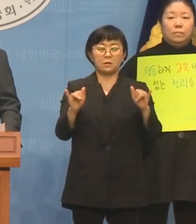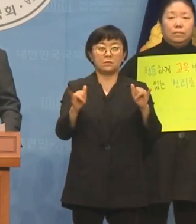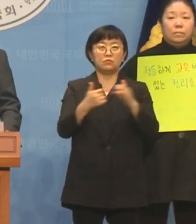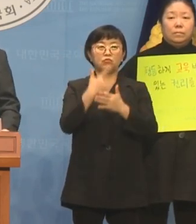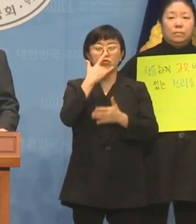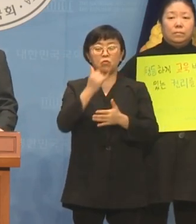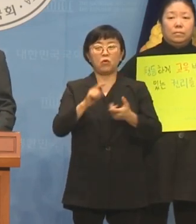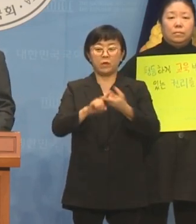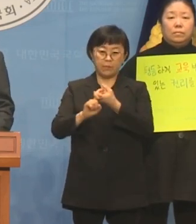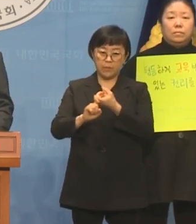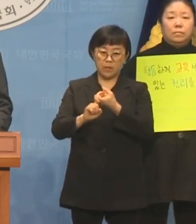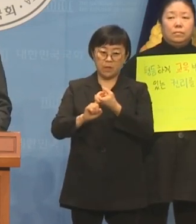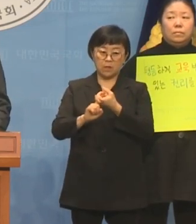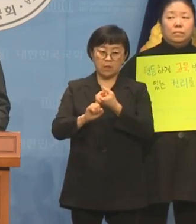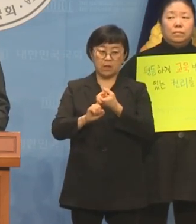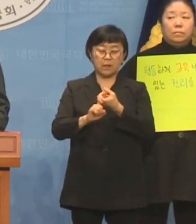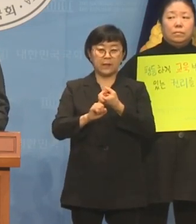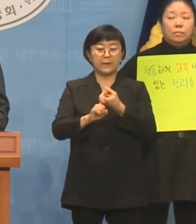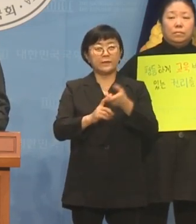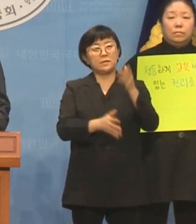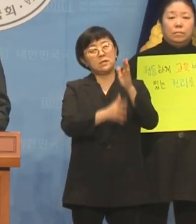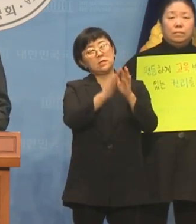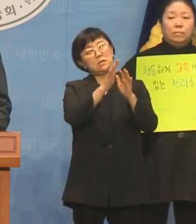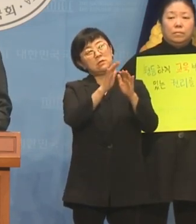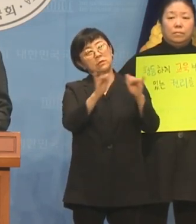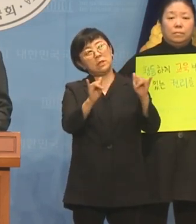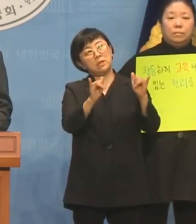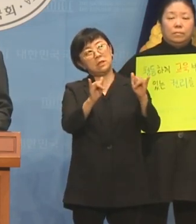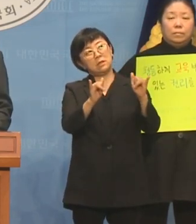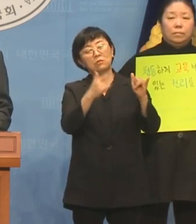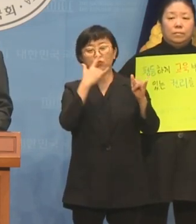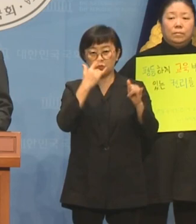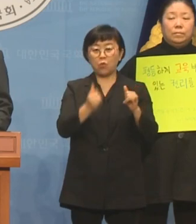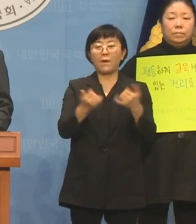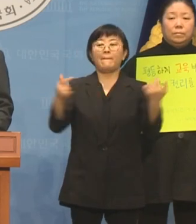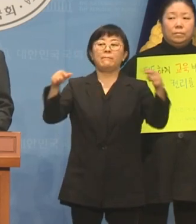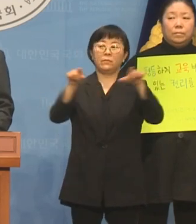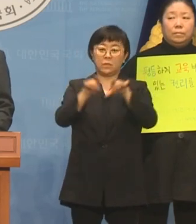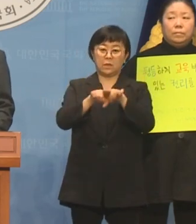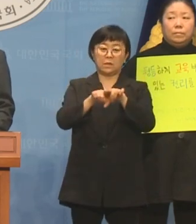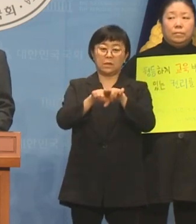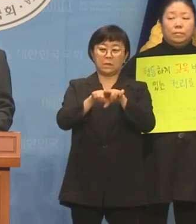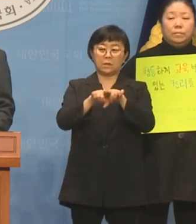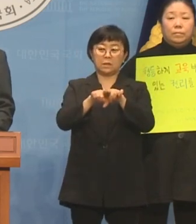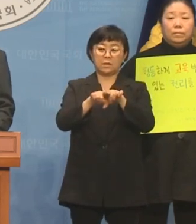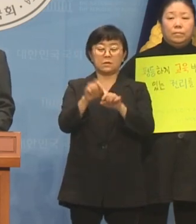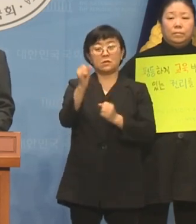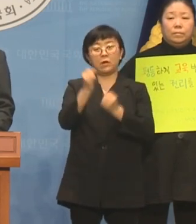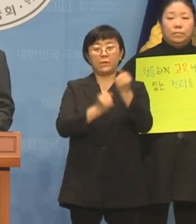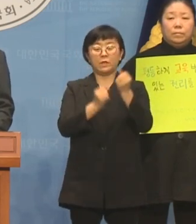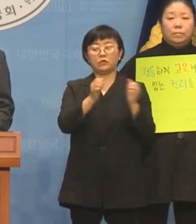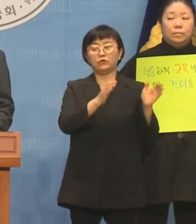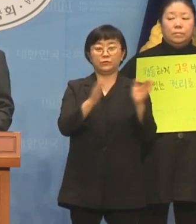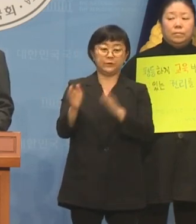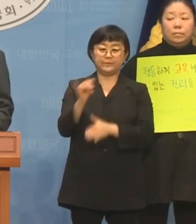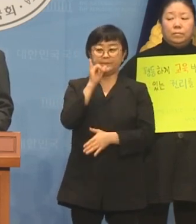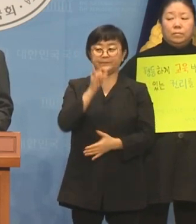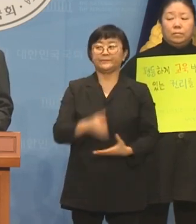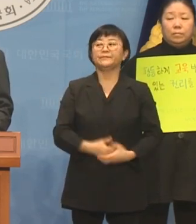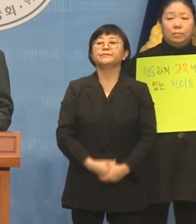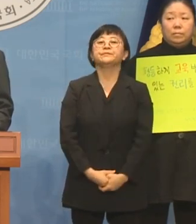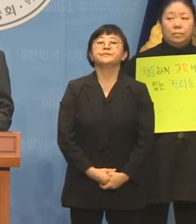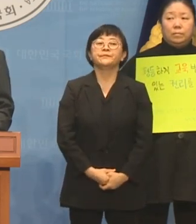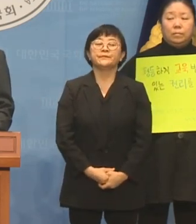사단법인 느린학습자 시민회 우리 학부모 여러분들과 함께 오늘 기자회견을 준비하게